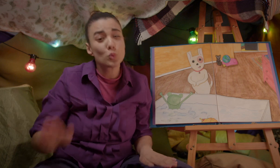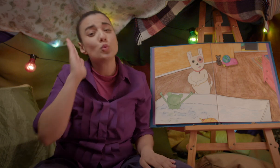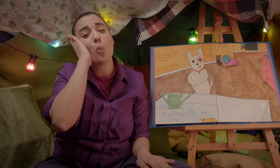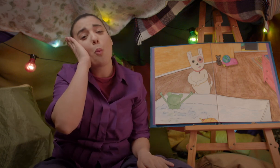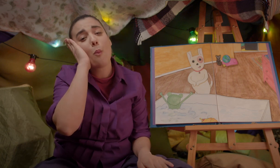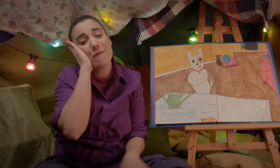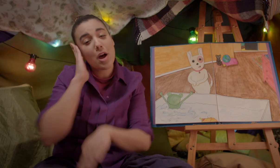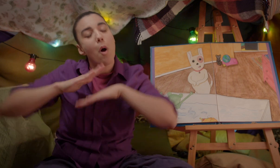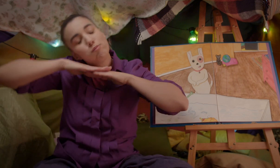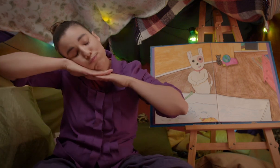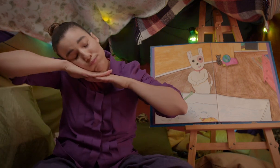Hunden sov så gott.